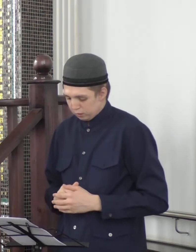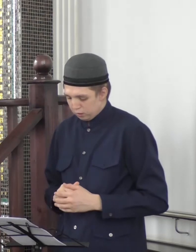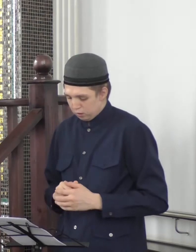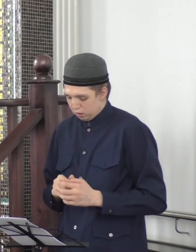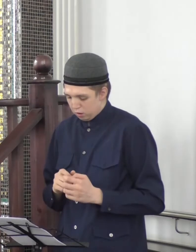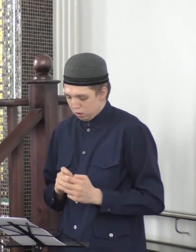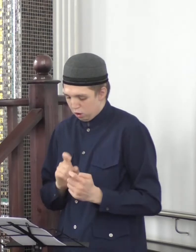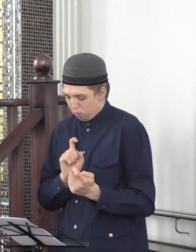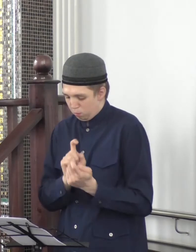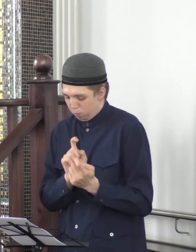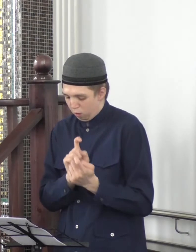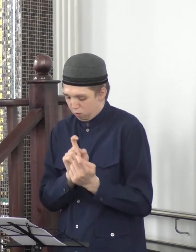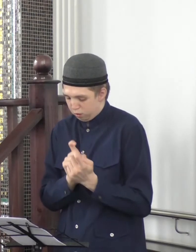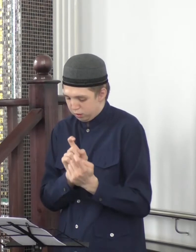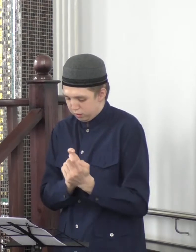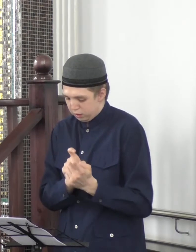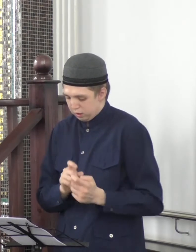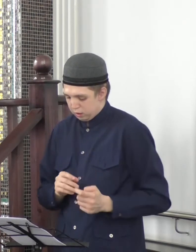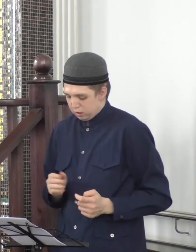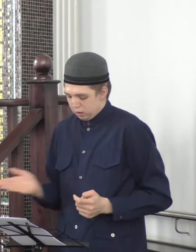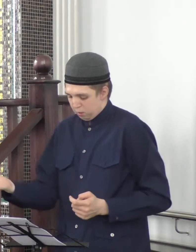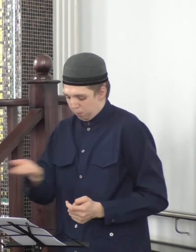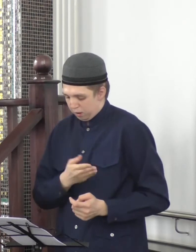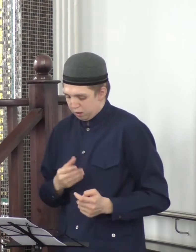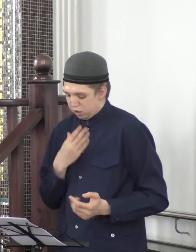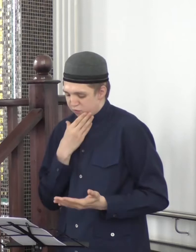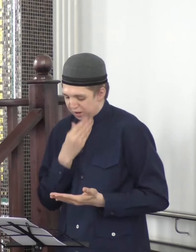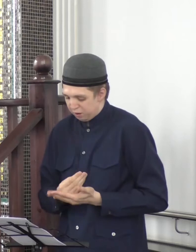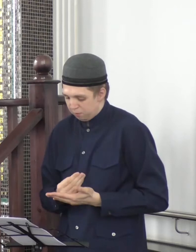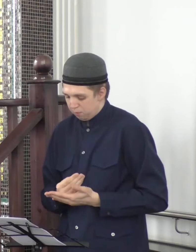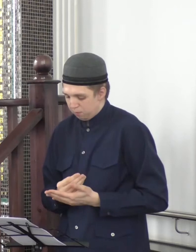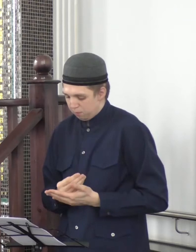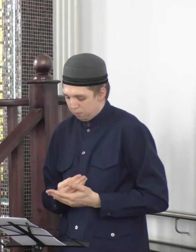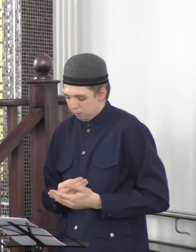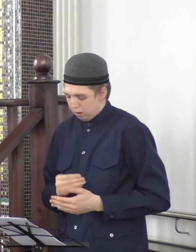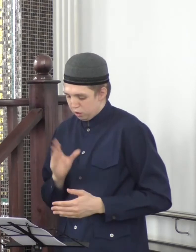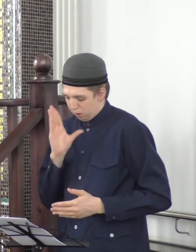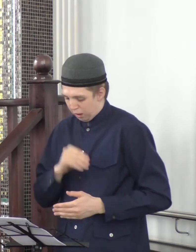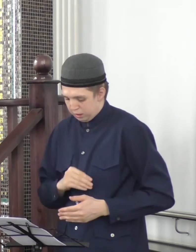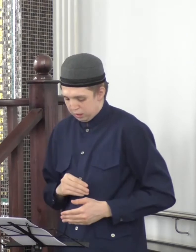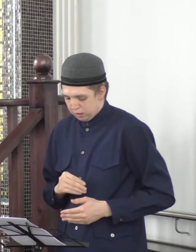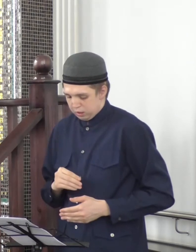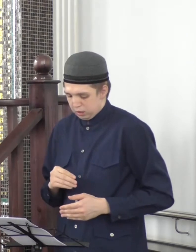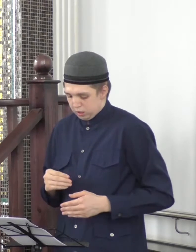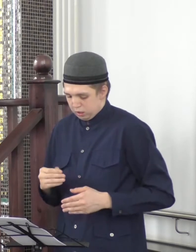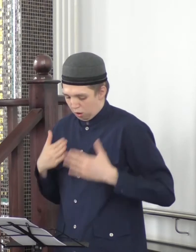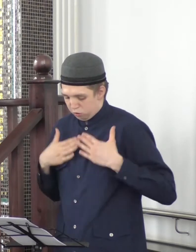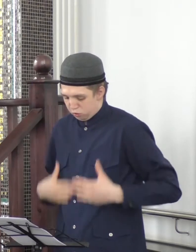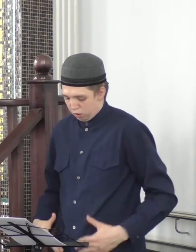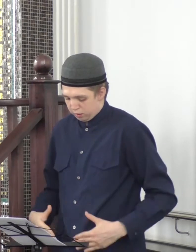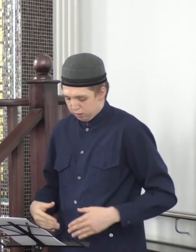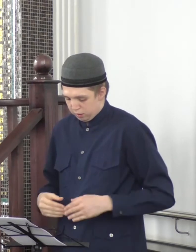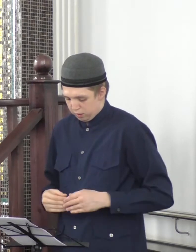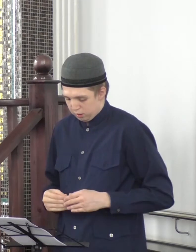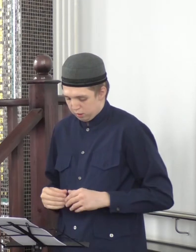ілік. Мәшітләр жұмғаға күнге тулған көбік тулы иді. Бүгінгі күнгә түнгі намазларға келсәк бір сафта кешкәк